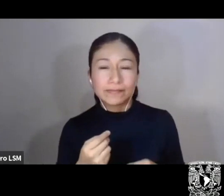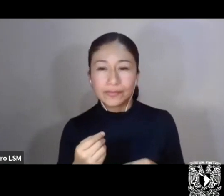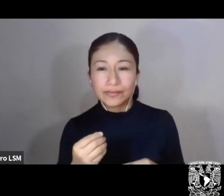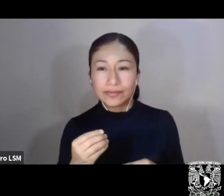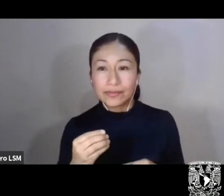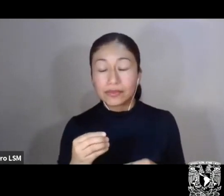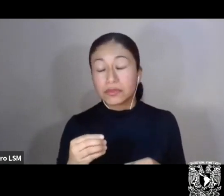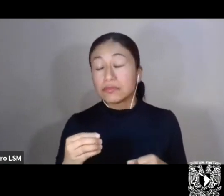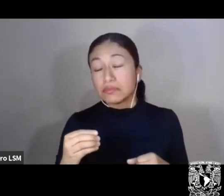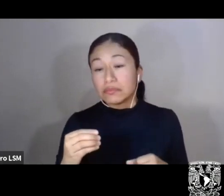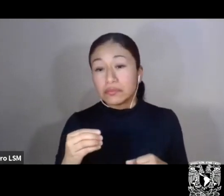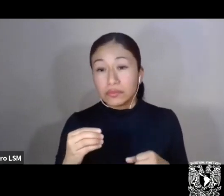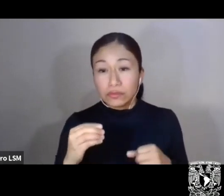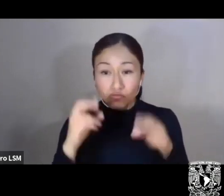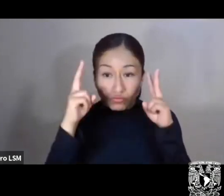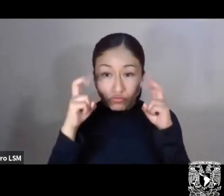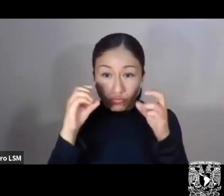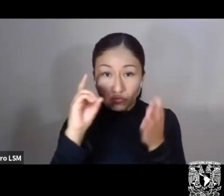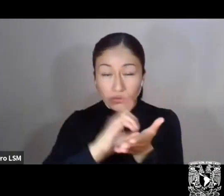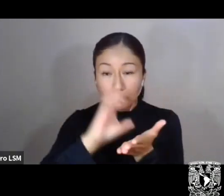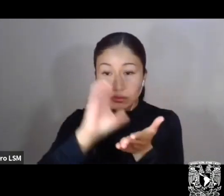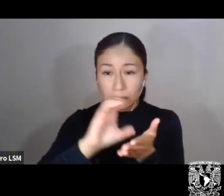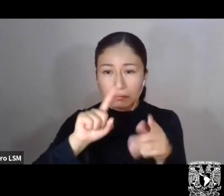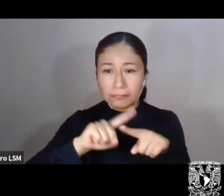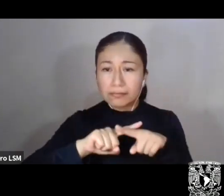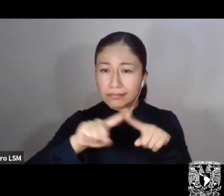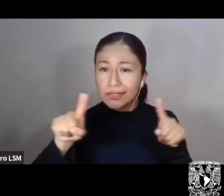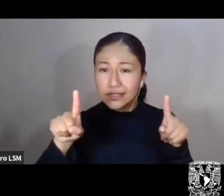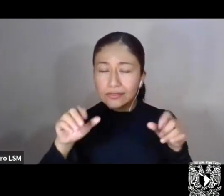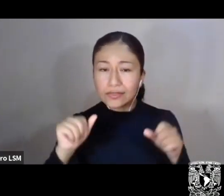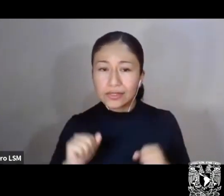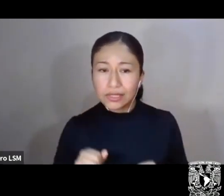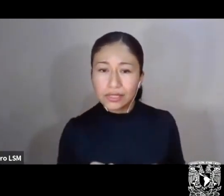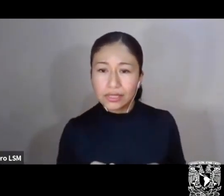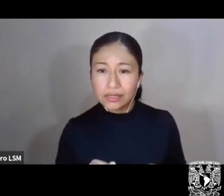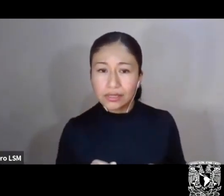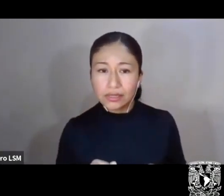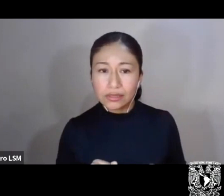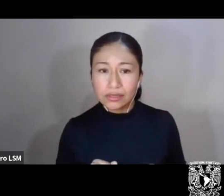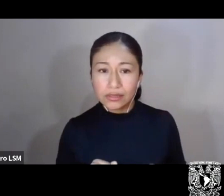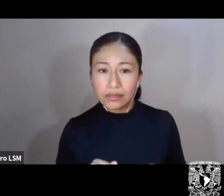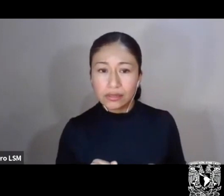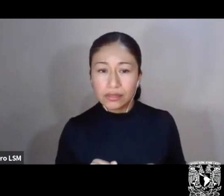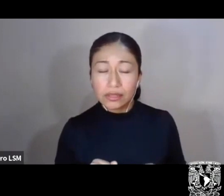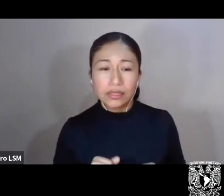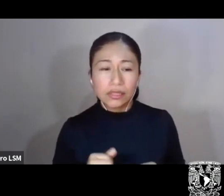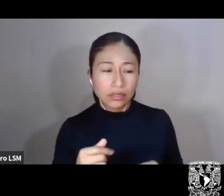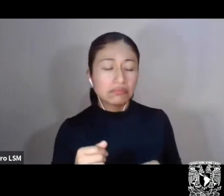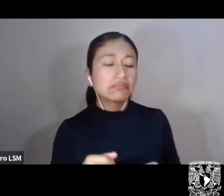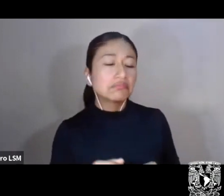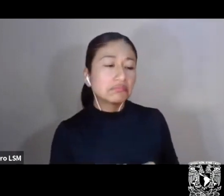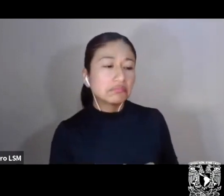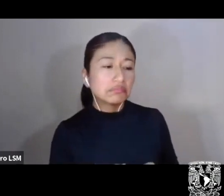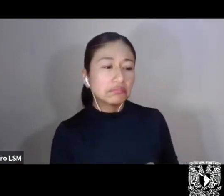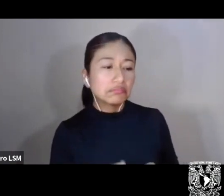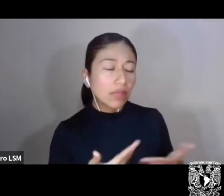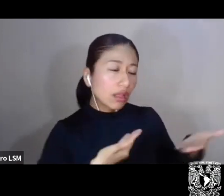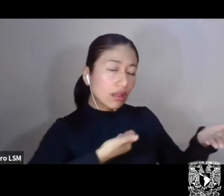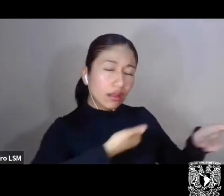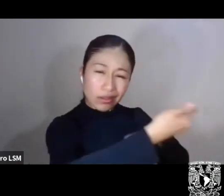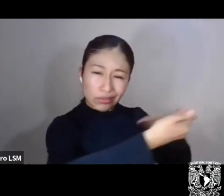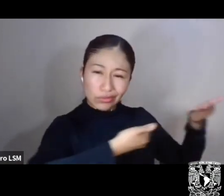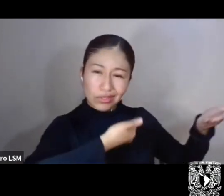acceder a este otro tipo de conocimientos, de propuestas que abordan el tema